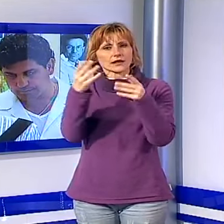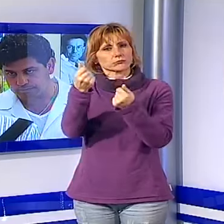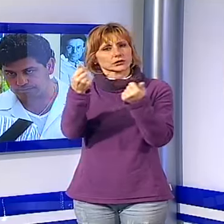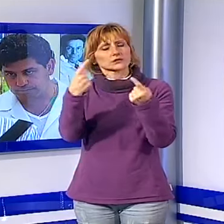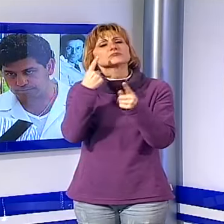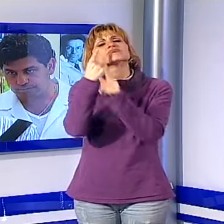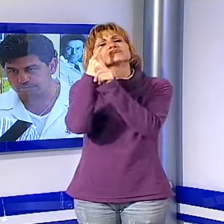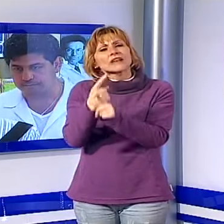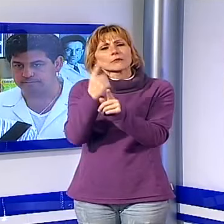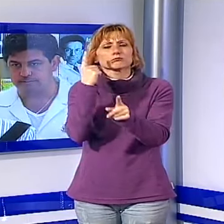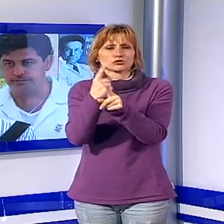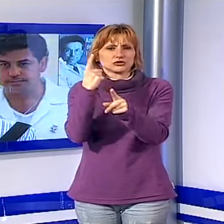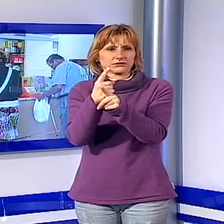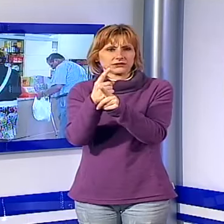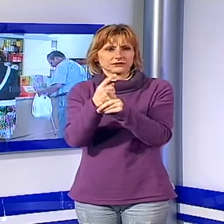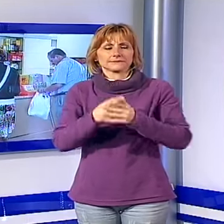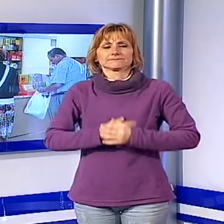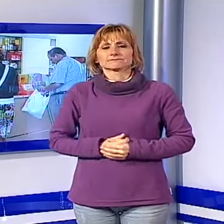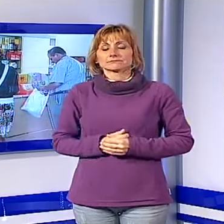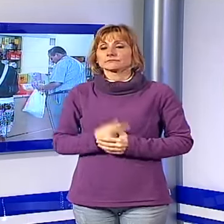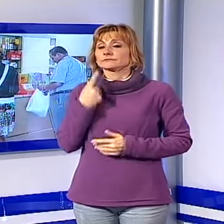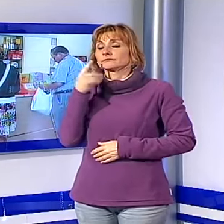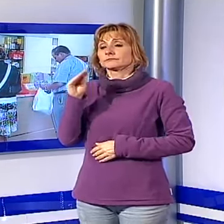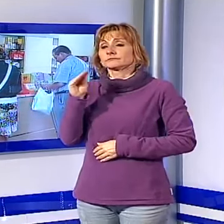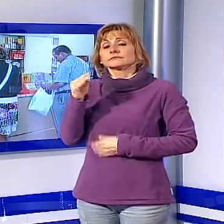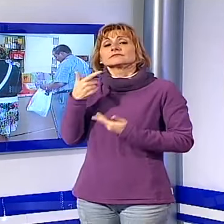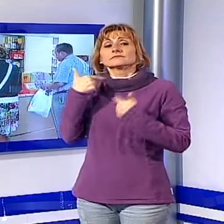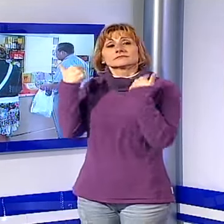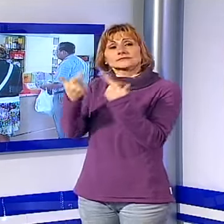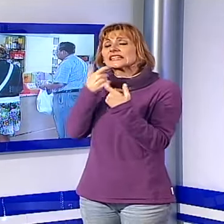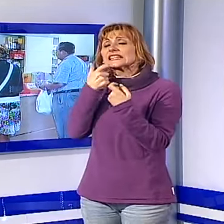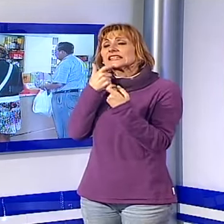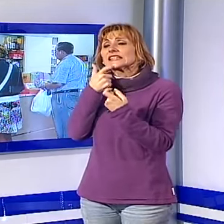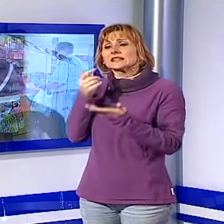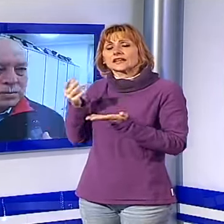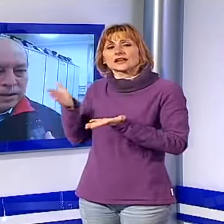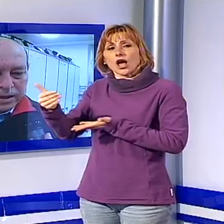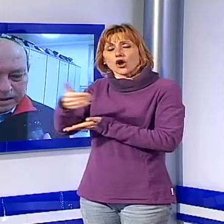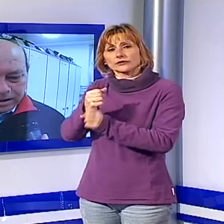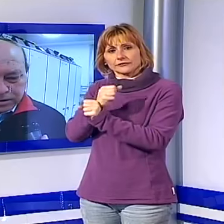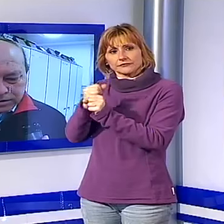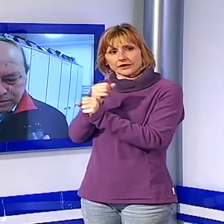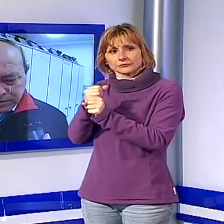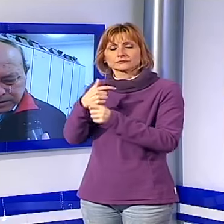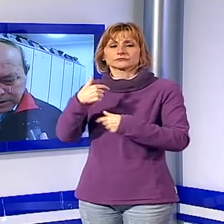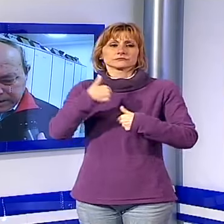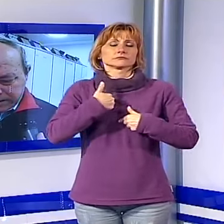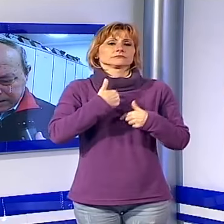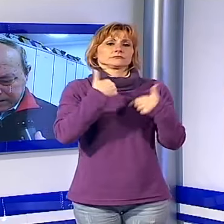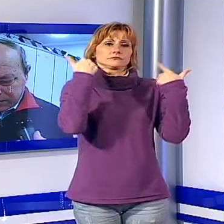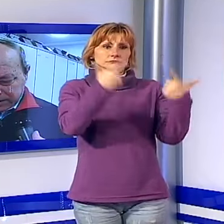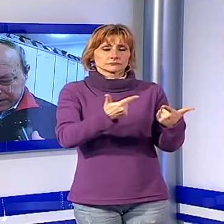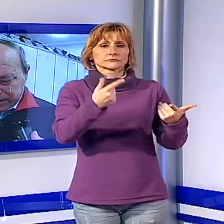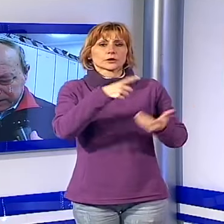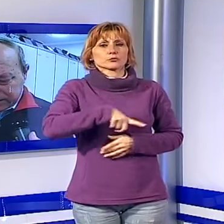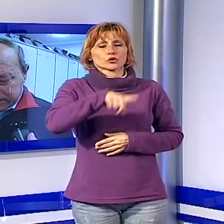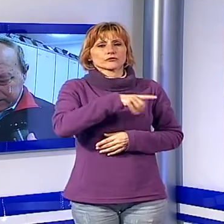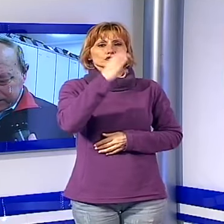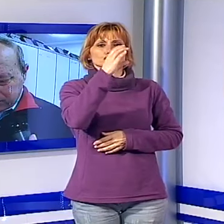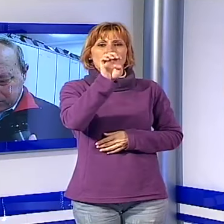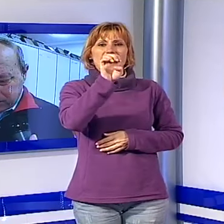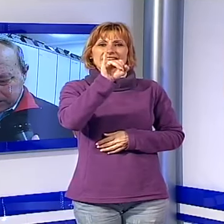proprie possibilità. A chi saranno destinati questi farmaci raccolti? I farmaci raccolti nella nostra provincia andranno al